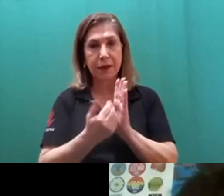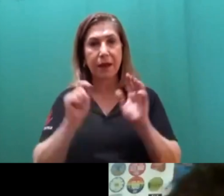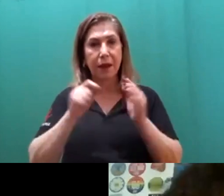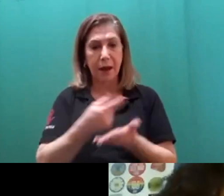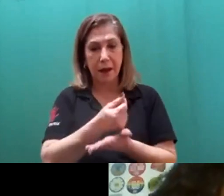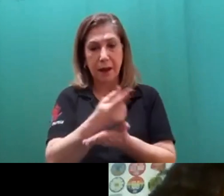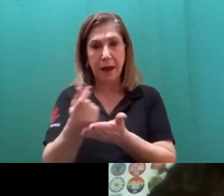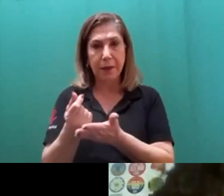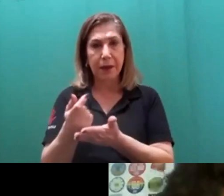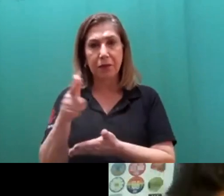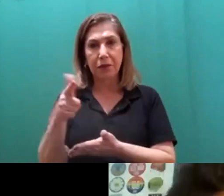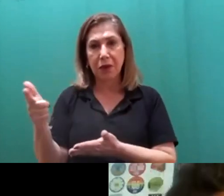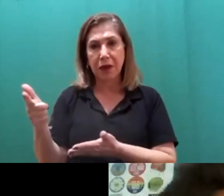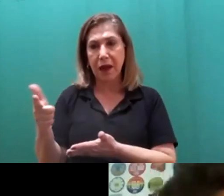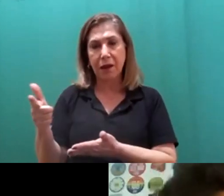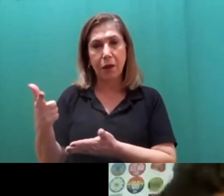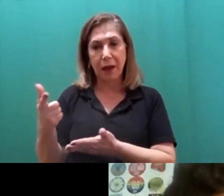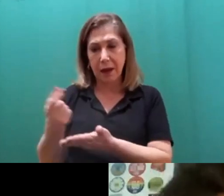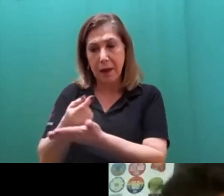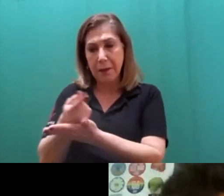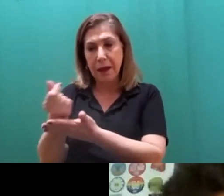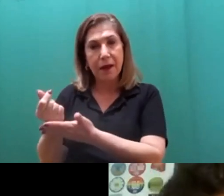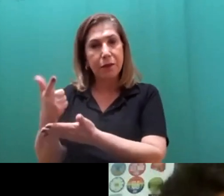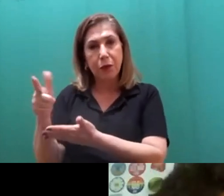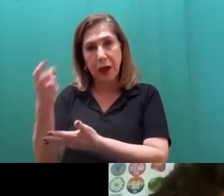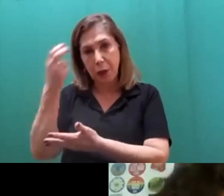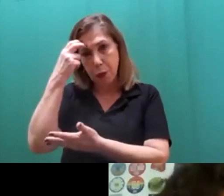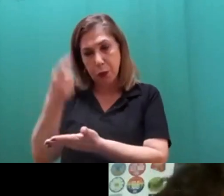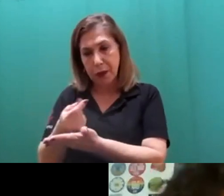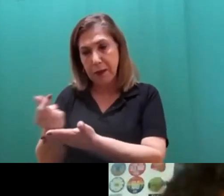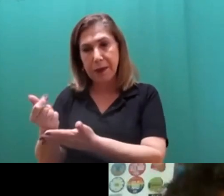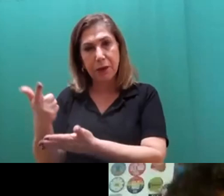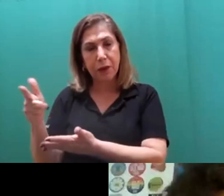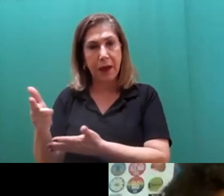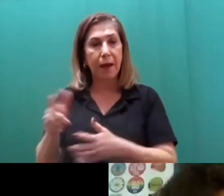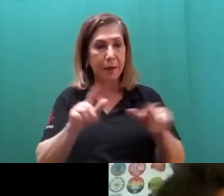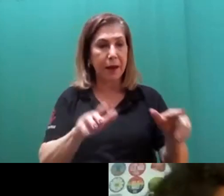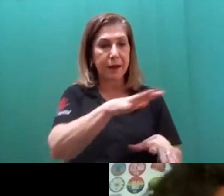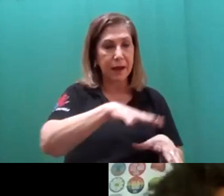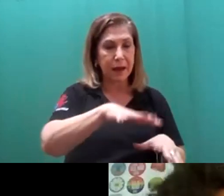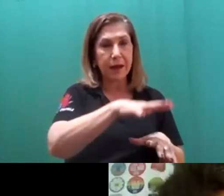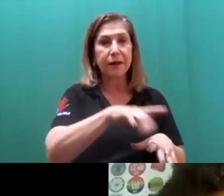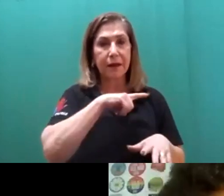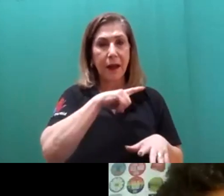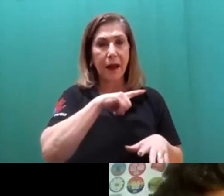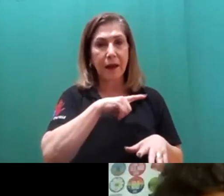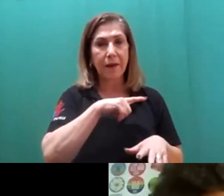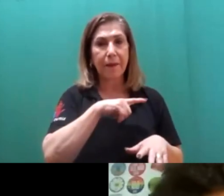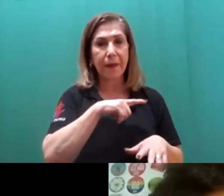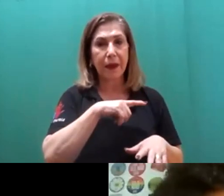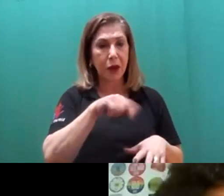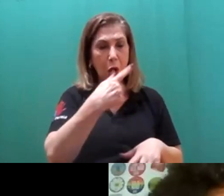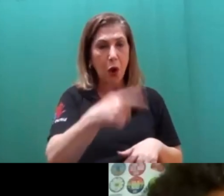isso é mimimi, mas que são essenciais para a gente pensar esse processo de fome. Se a gente não se indigna, se a gente não resgata